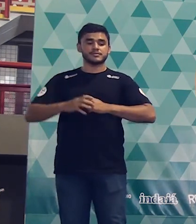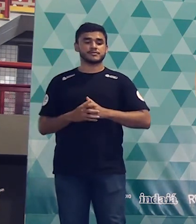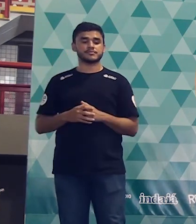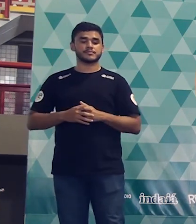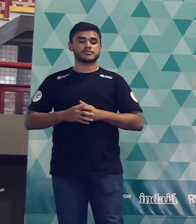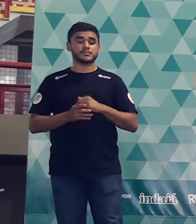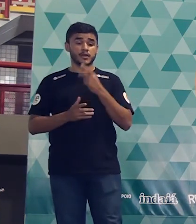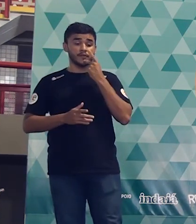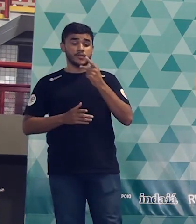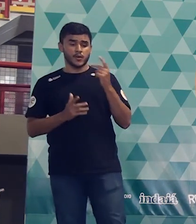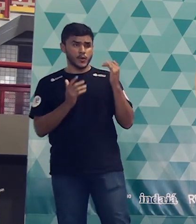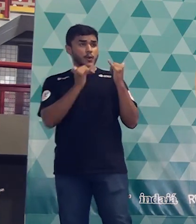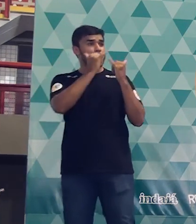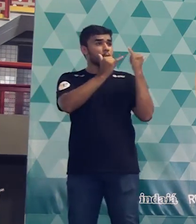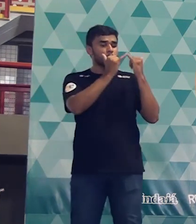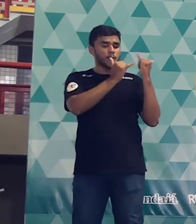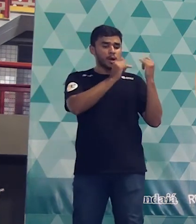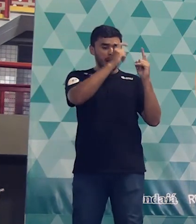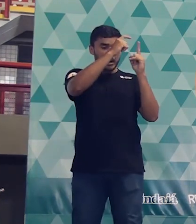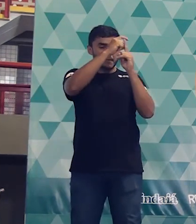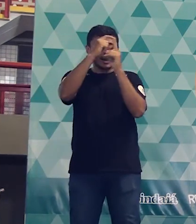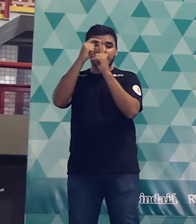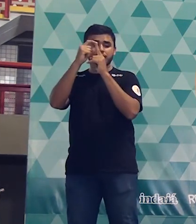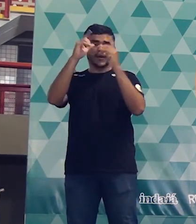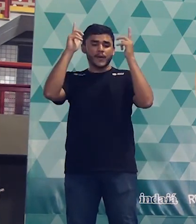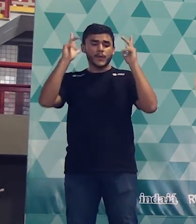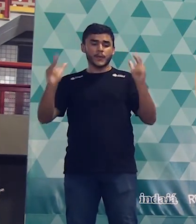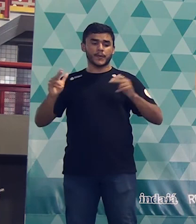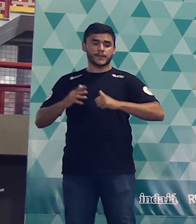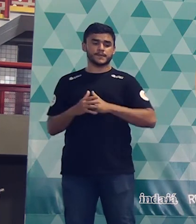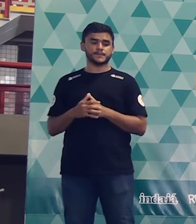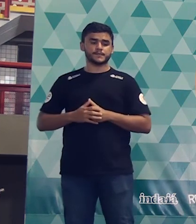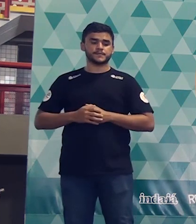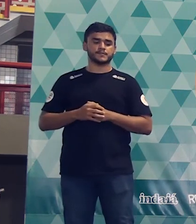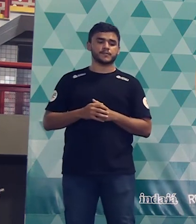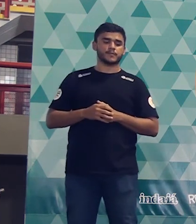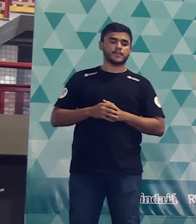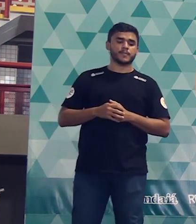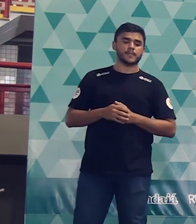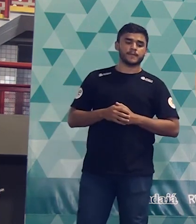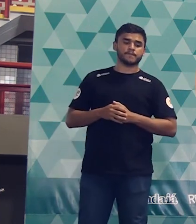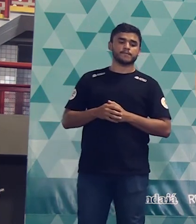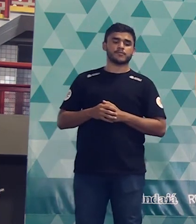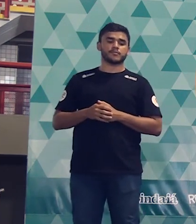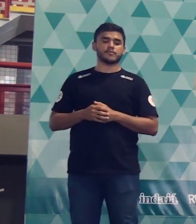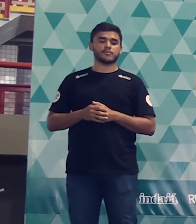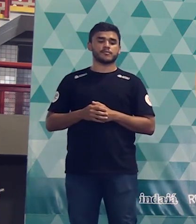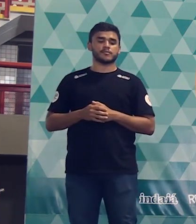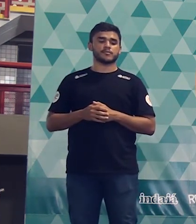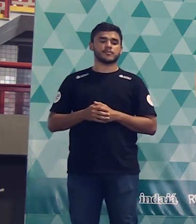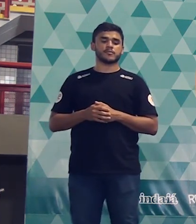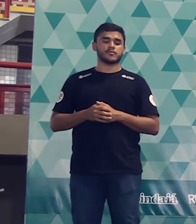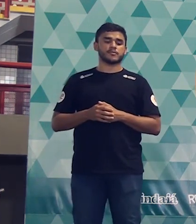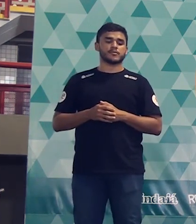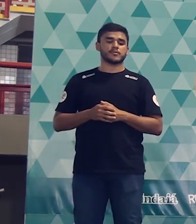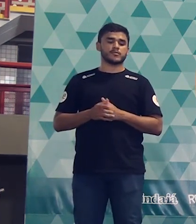Dias se mantiveram nas ideias do hino nacional brasileiro. Essa ideia de idealização,